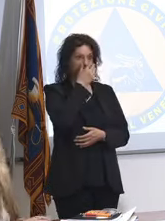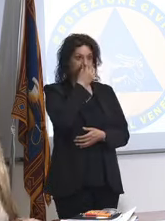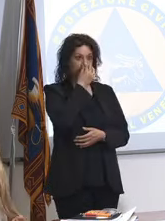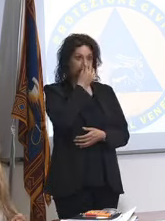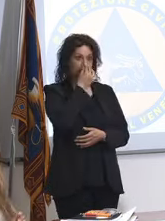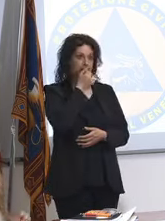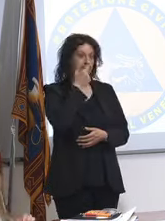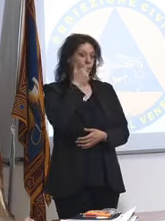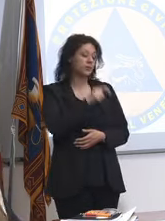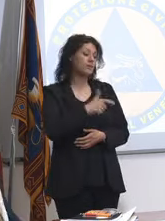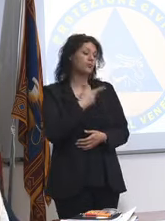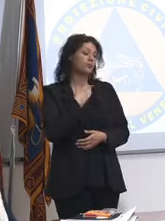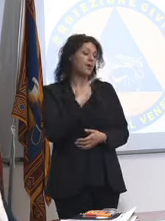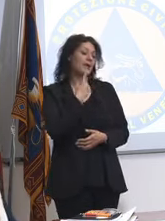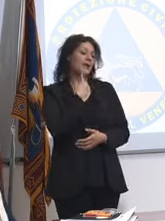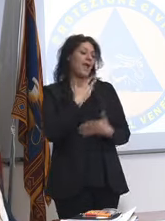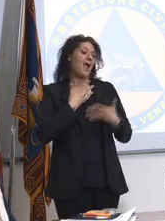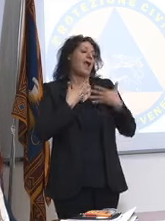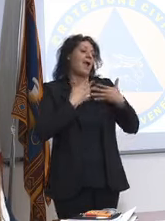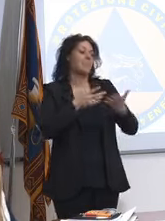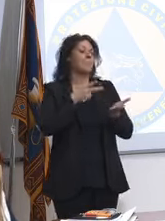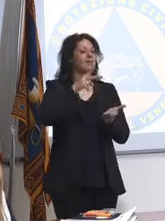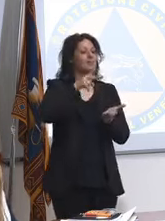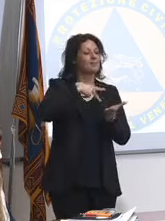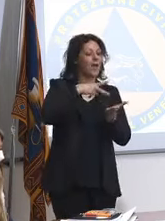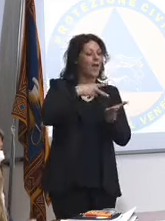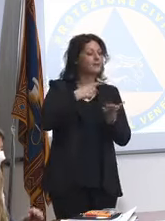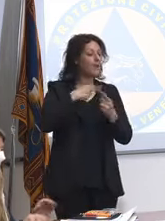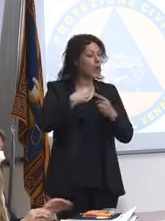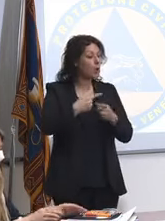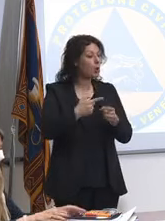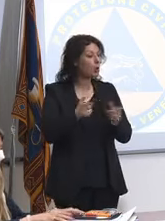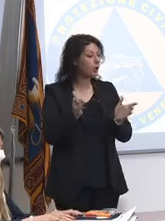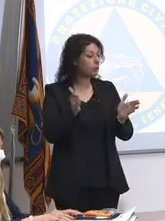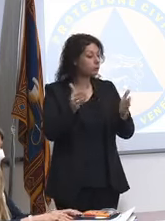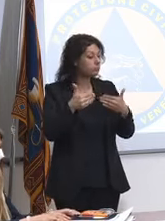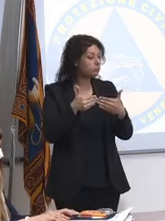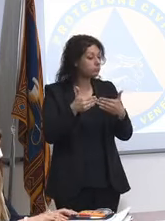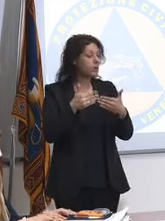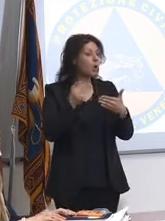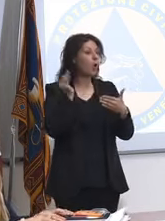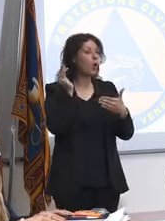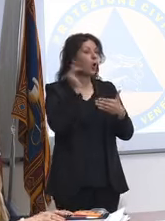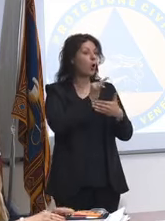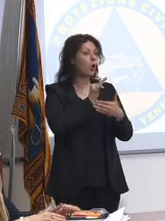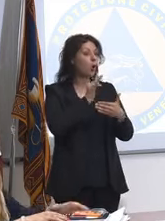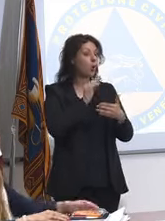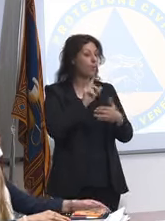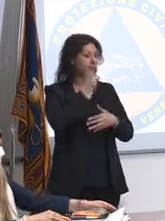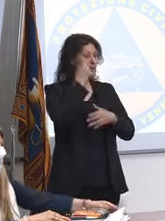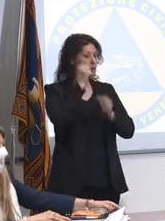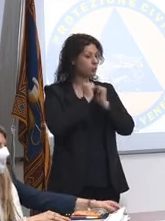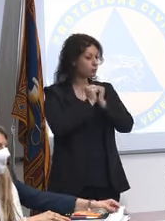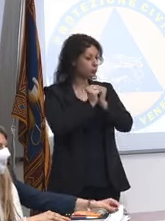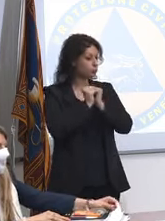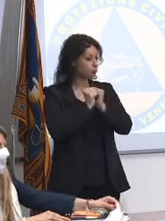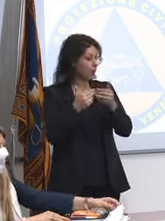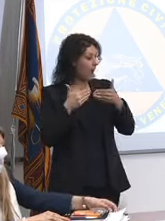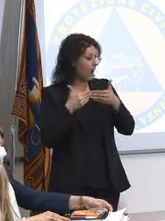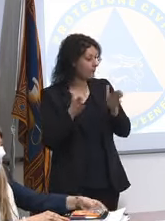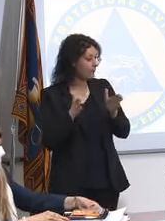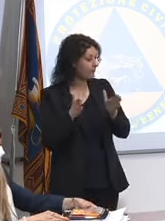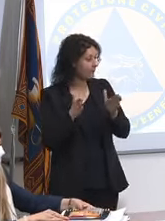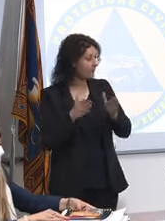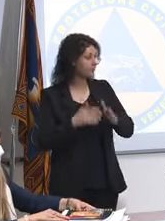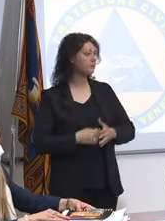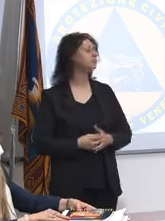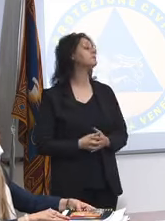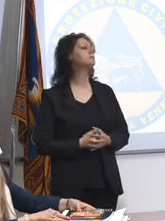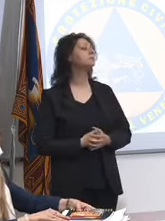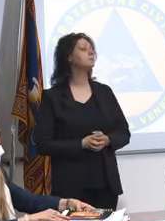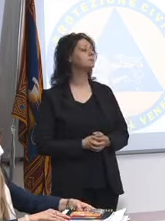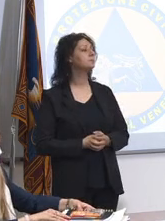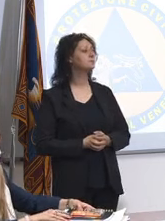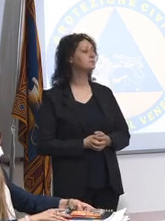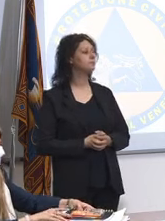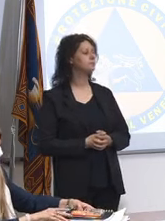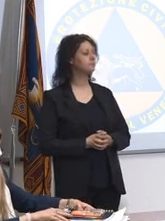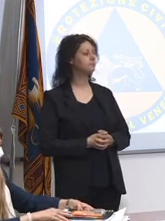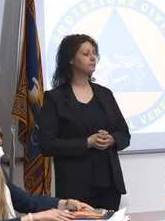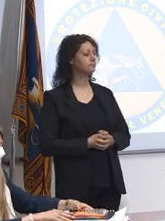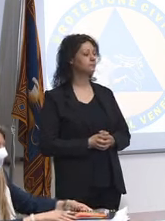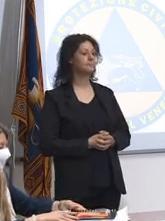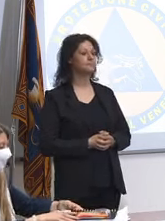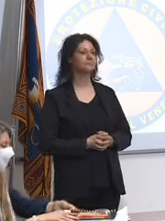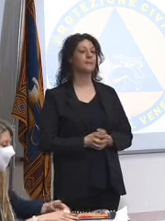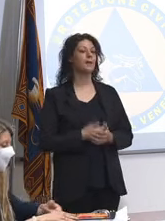per gli appassionati, è ancora fermo, riaprirà penso per il primo di giugno, l'hai capito? Danza. Posto. Perché